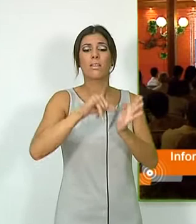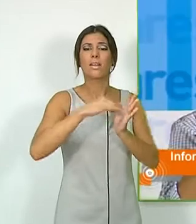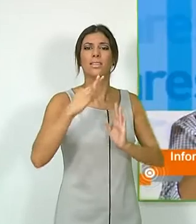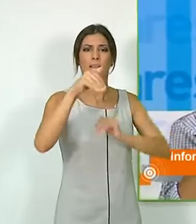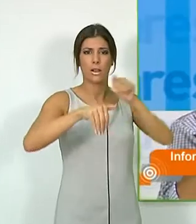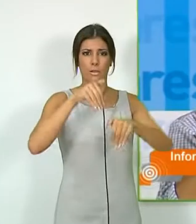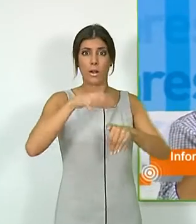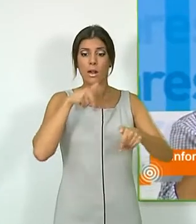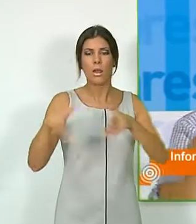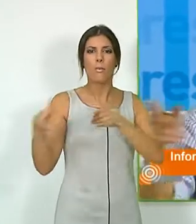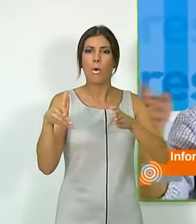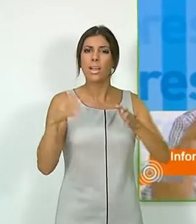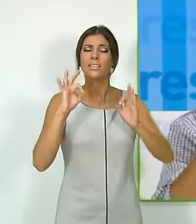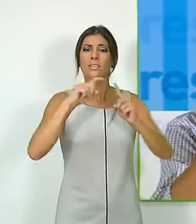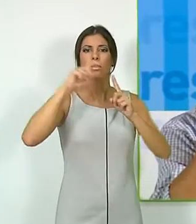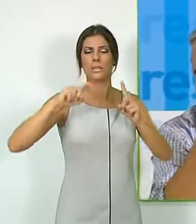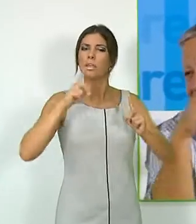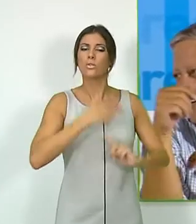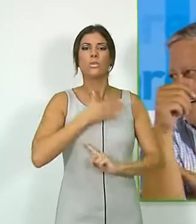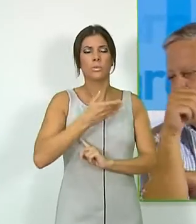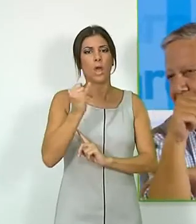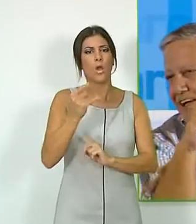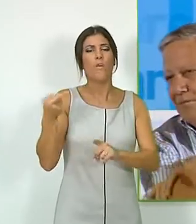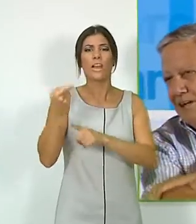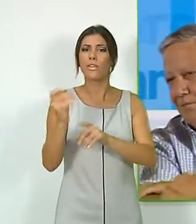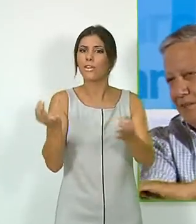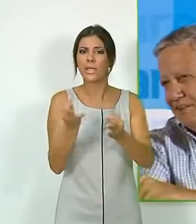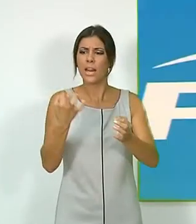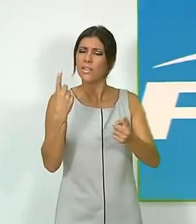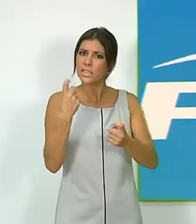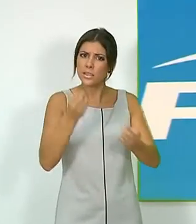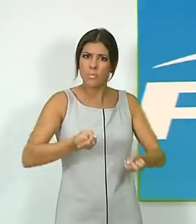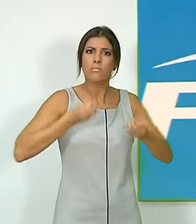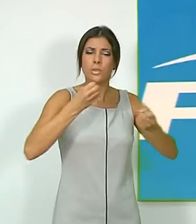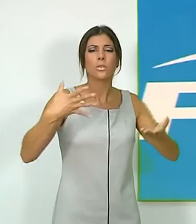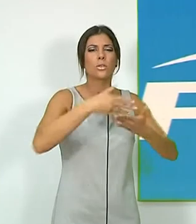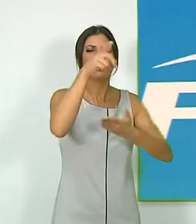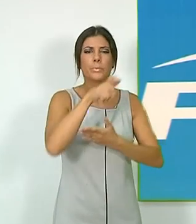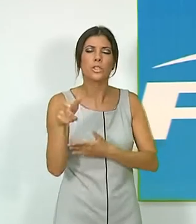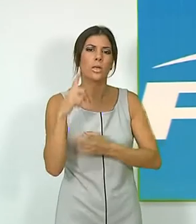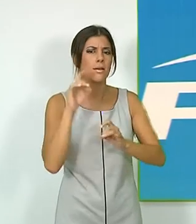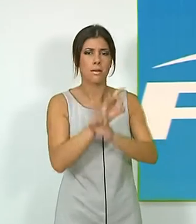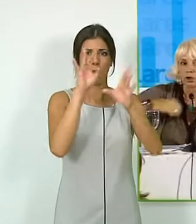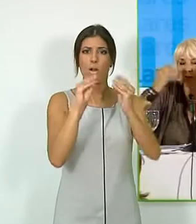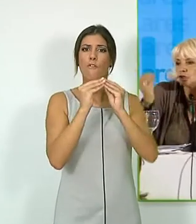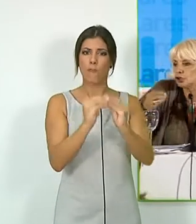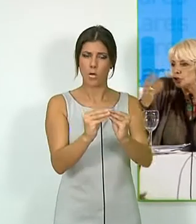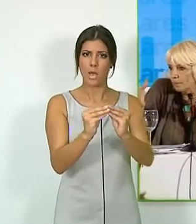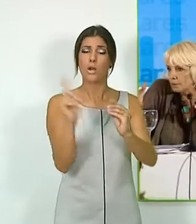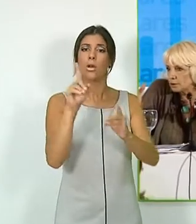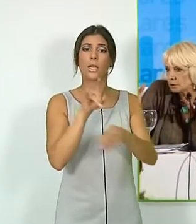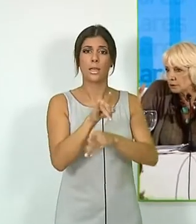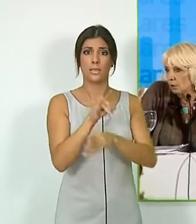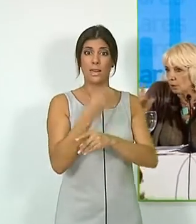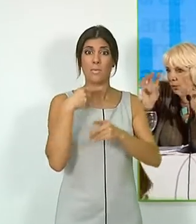elecciones. Ahora más que nunca, en esta época de crisis, los ayuntamientos tienen la obligación de hablar con transparencia y no engañar. Este ha sido uno